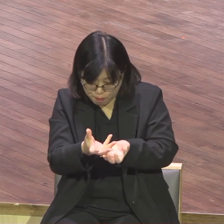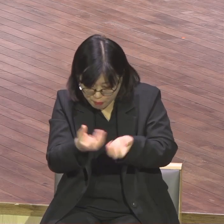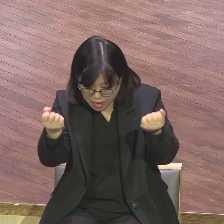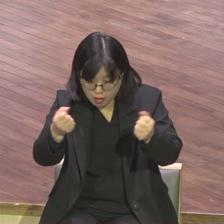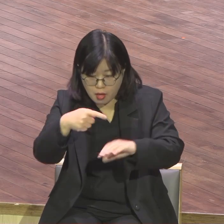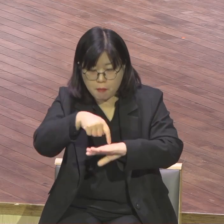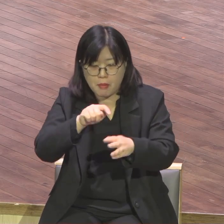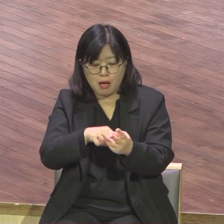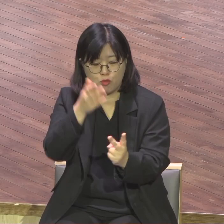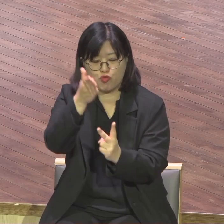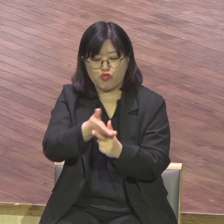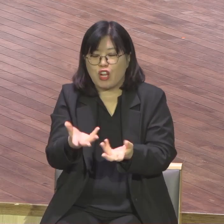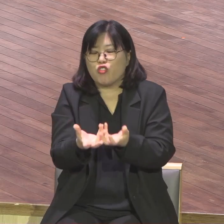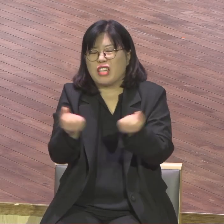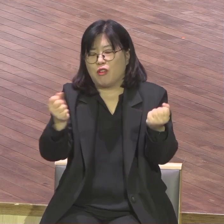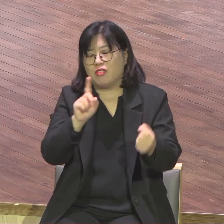뜻이.